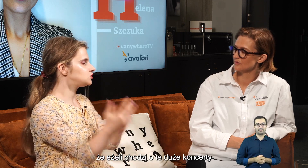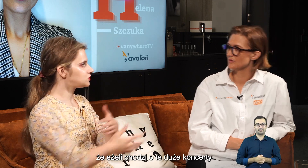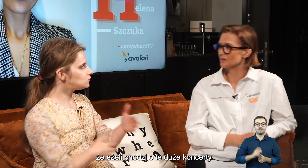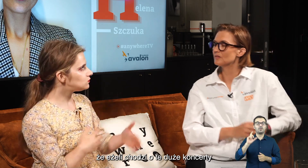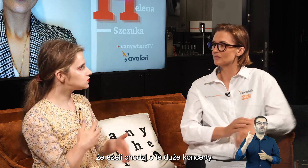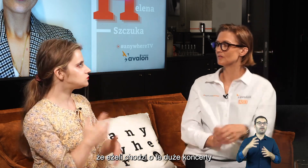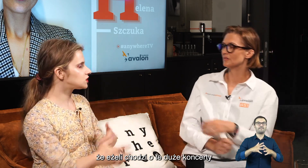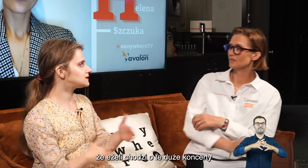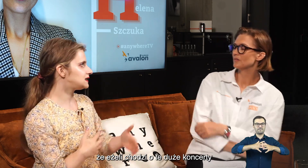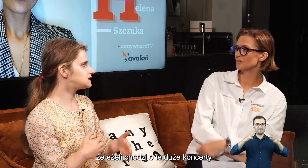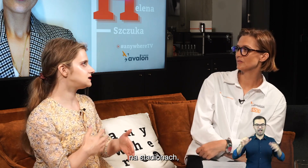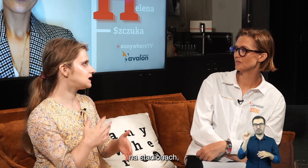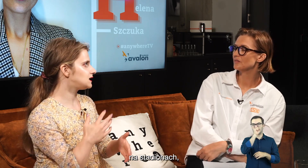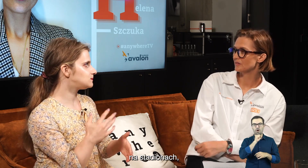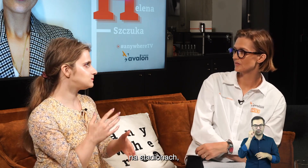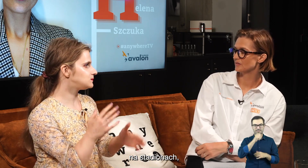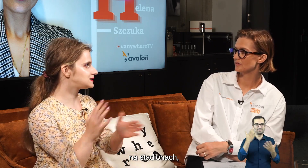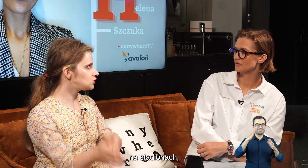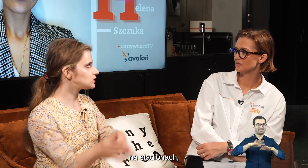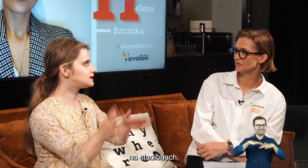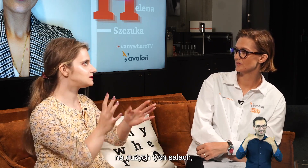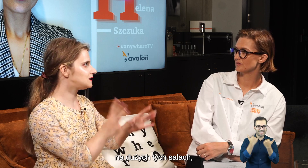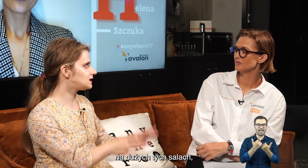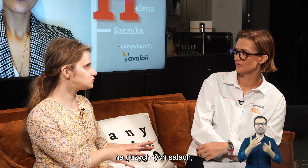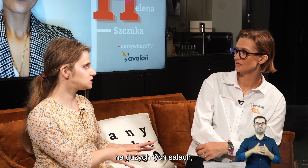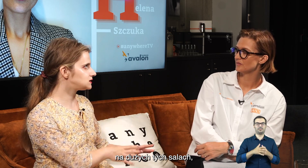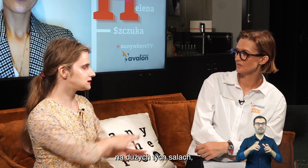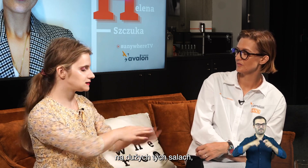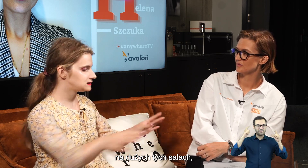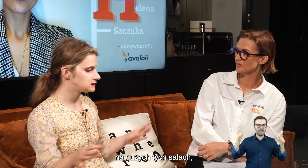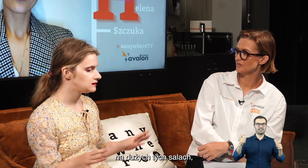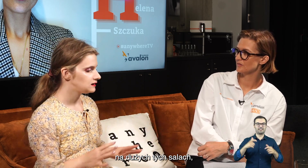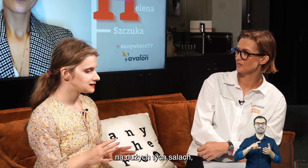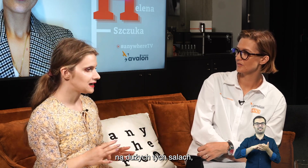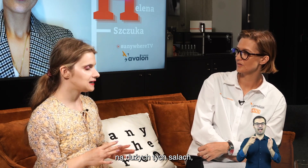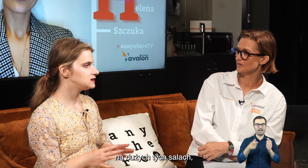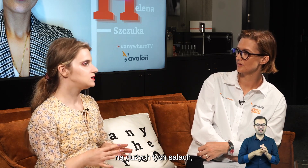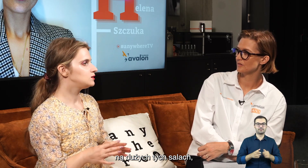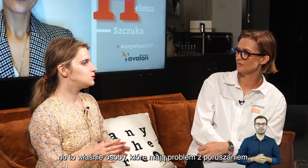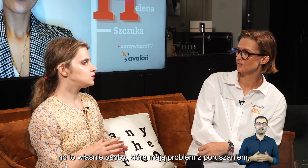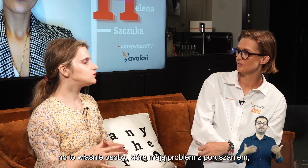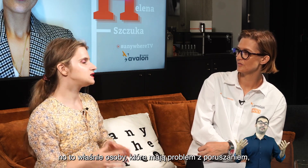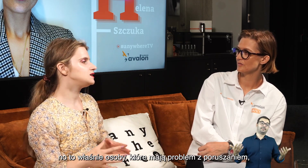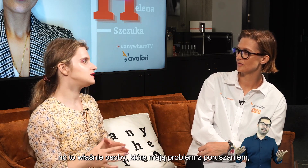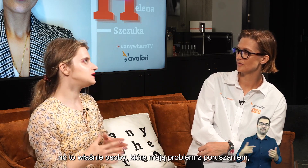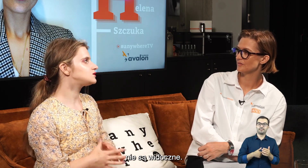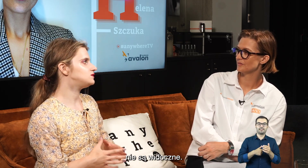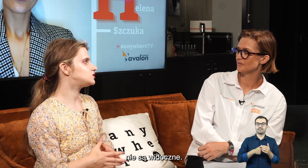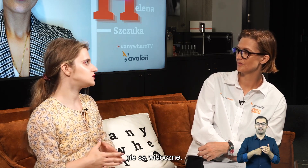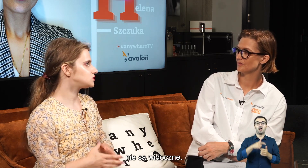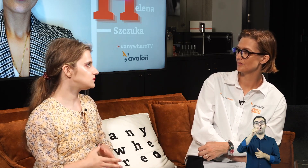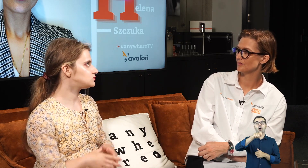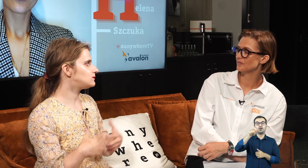jeżeli chodzi o te duże koncerty na stadionach, na dużych tych salach, no to właśnie nie